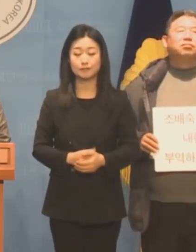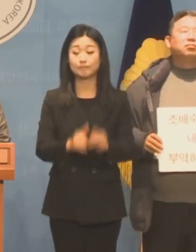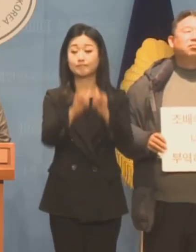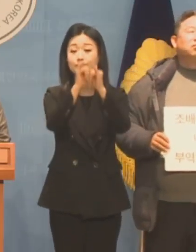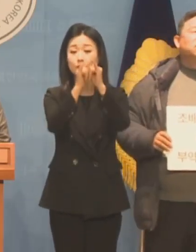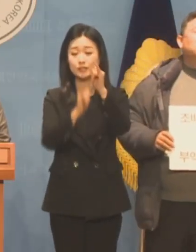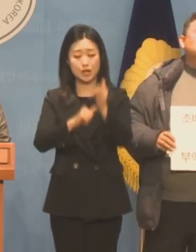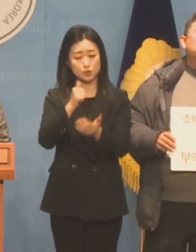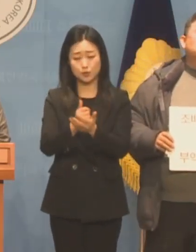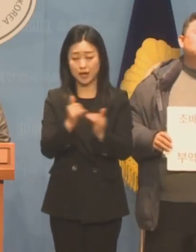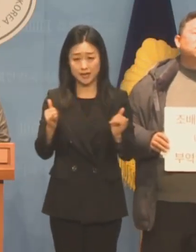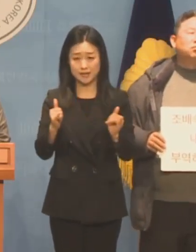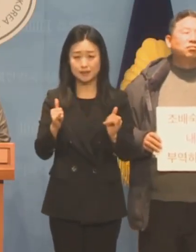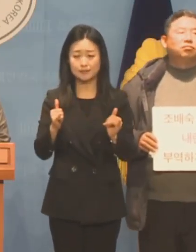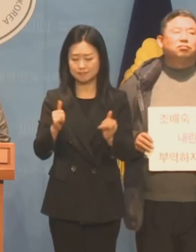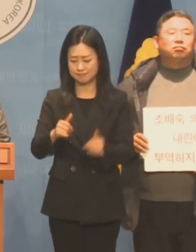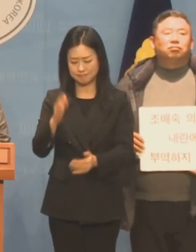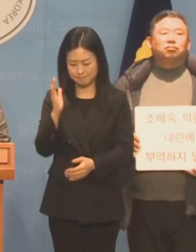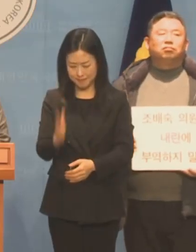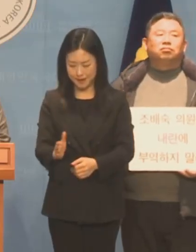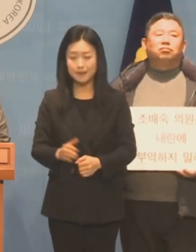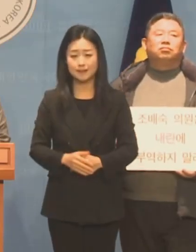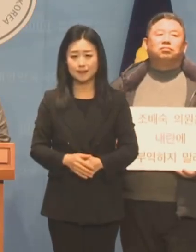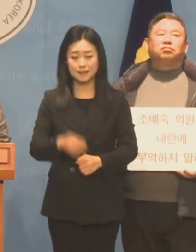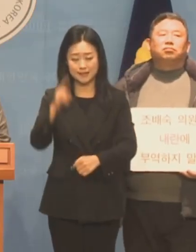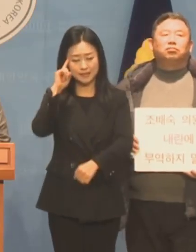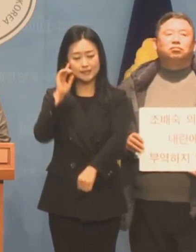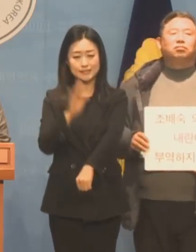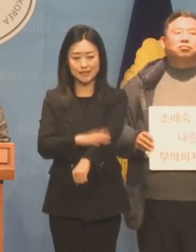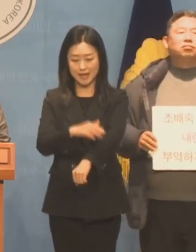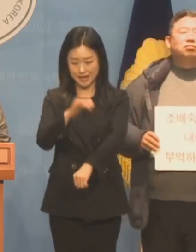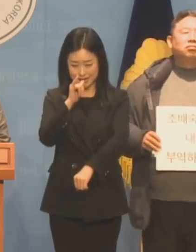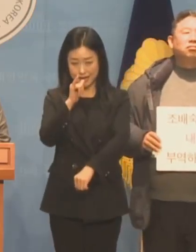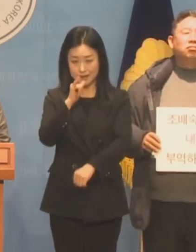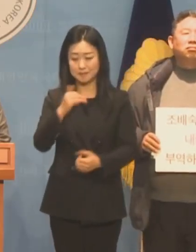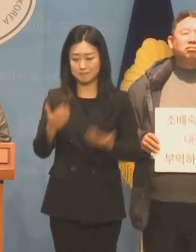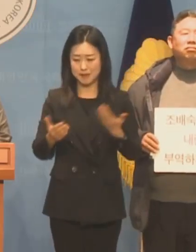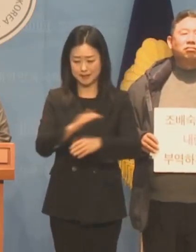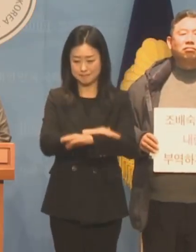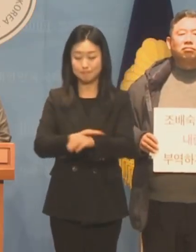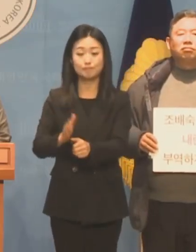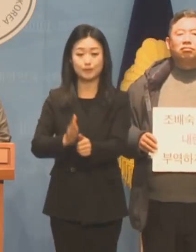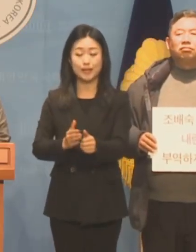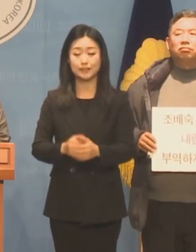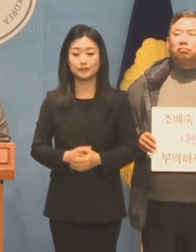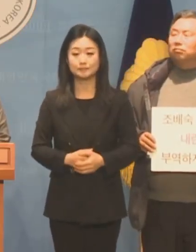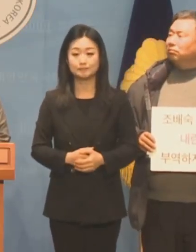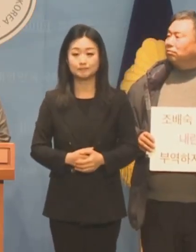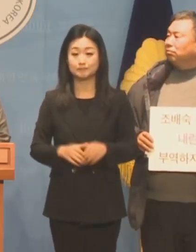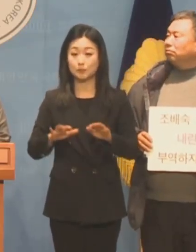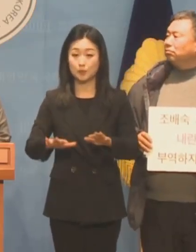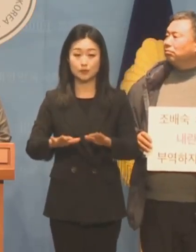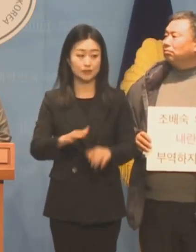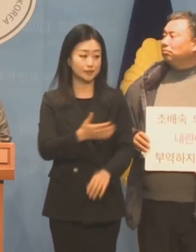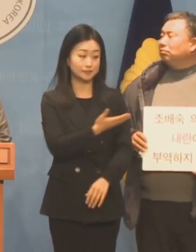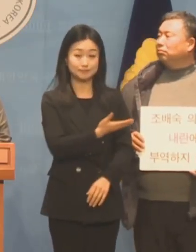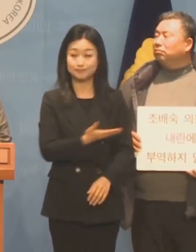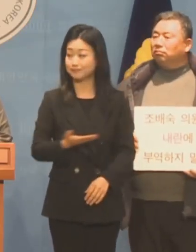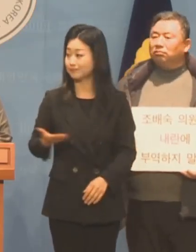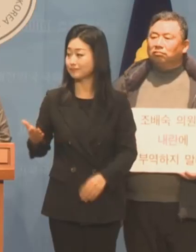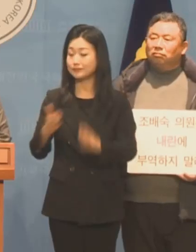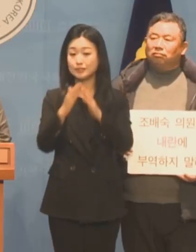역사의 죄인이 되지 않도록 현명한 판단을 하기를 다시 한번 촉구합니다. 여기 이 자리에는 우리